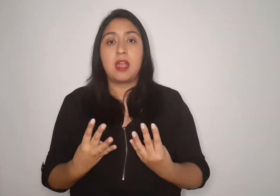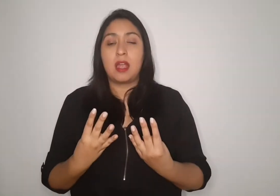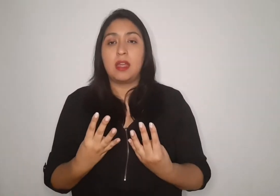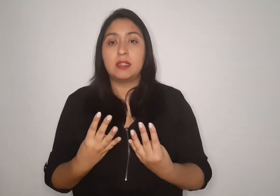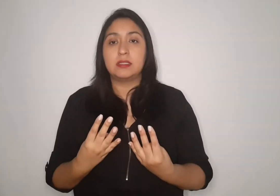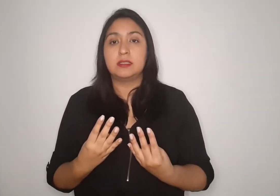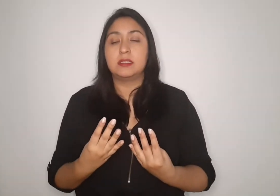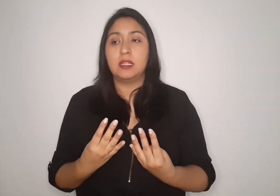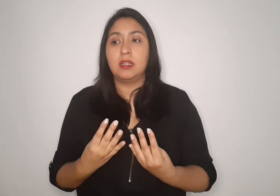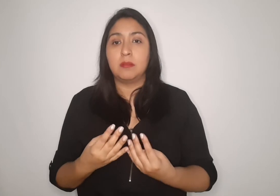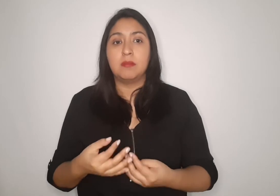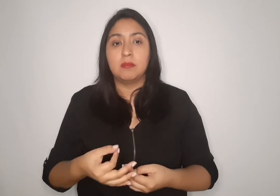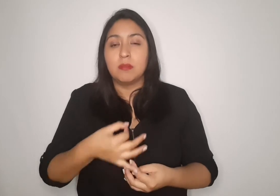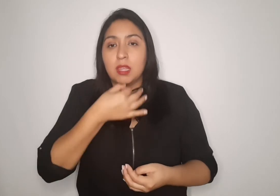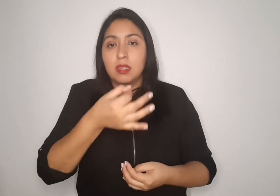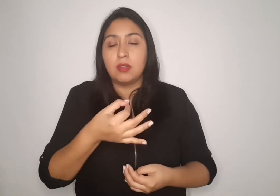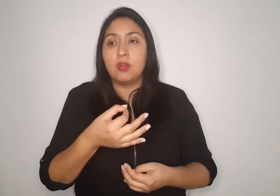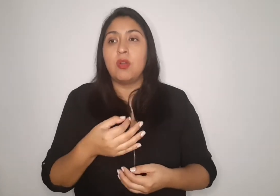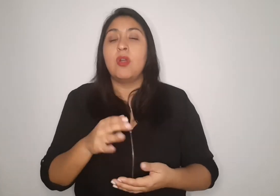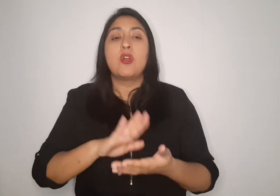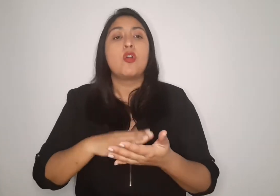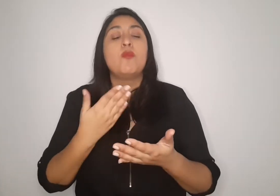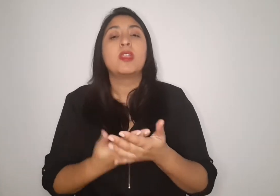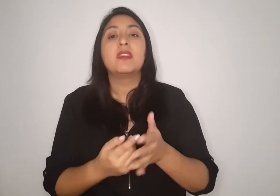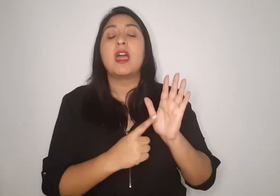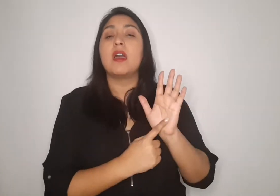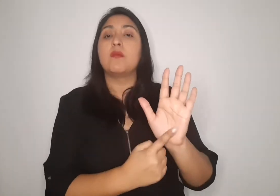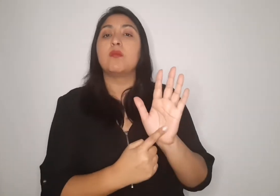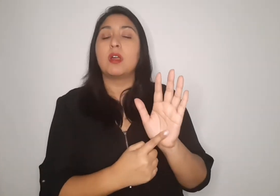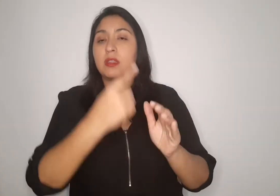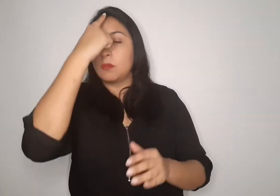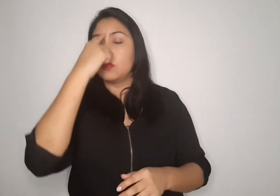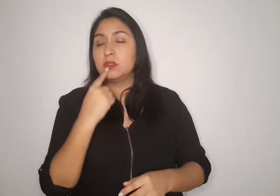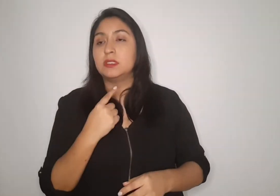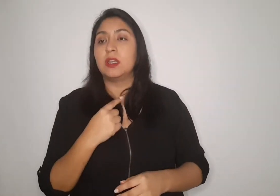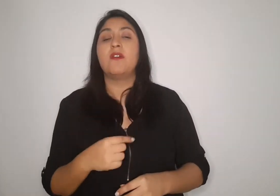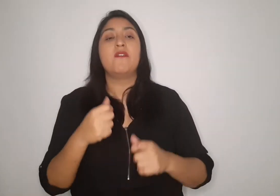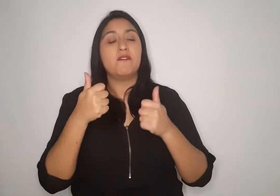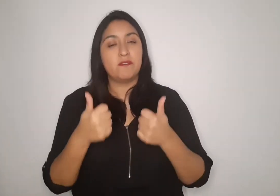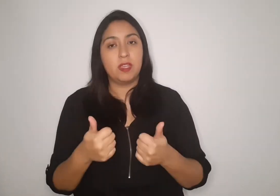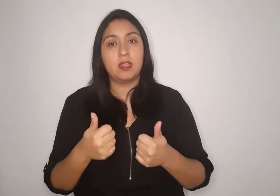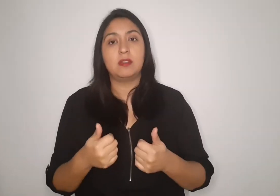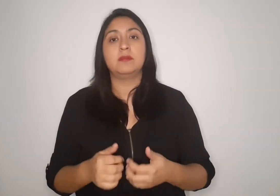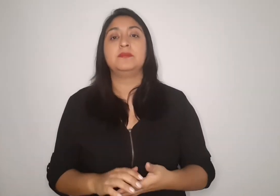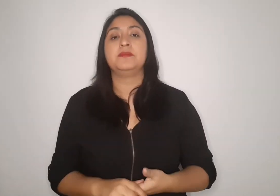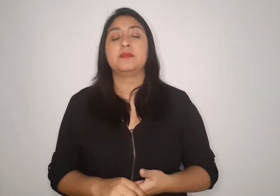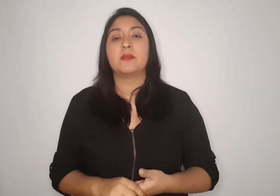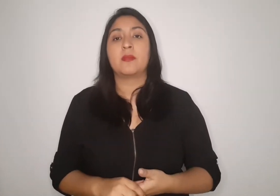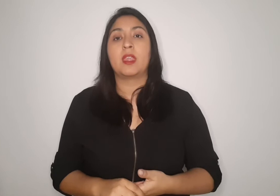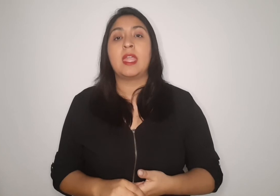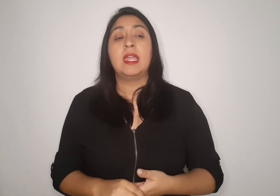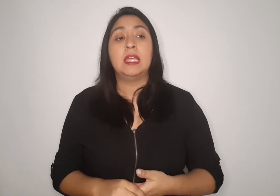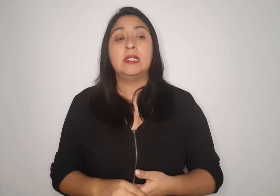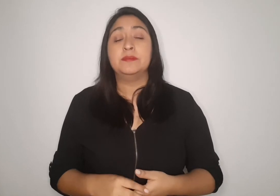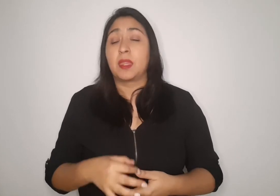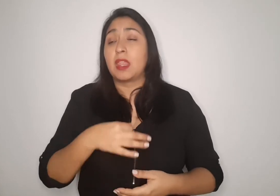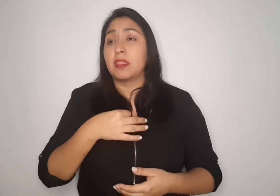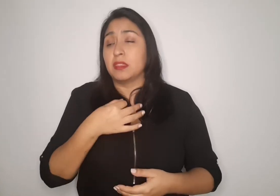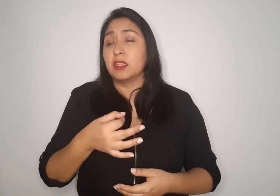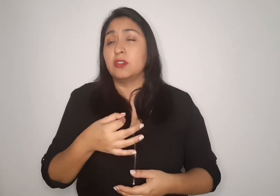yo le relaté y le dije que quedó bastante bien. Y ellos me dijeron, ya lo sabemos. Y yo les pregunté, ¿cómo saben? Porque nuestra gente ya fue a